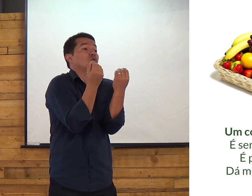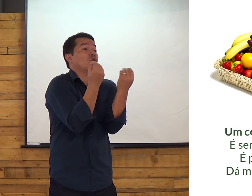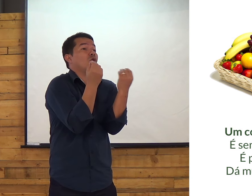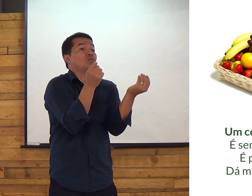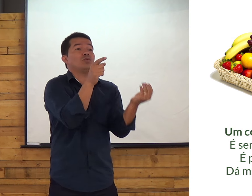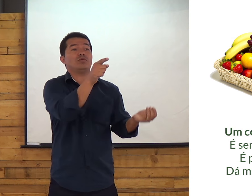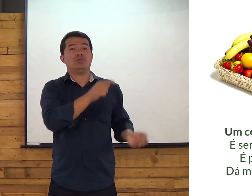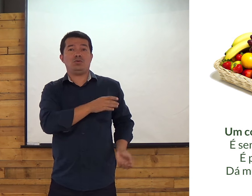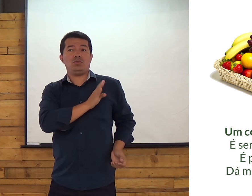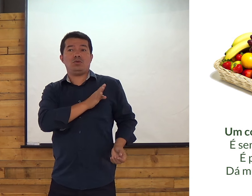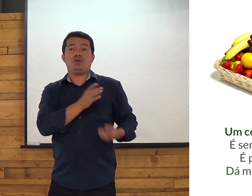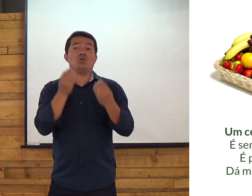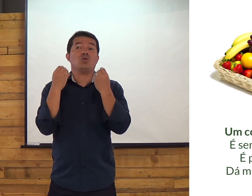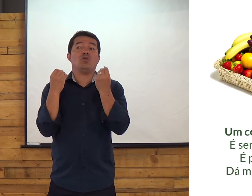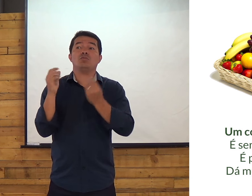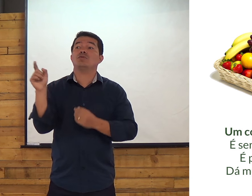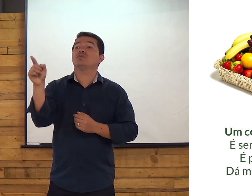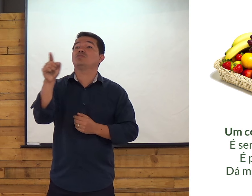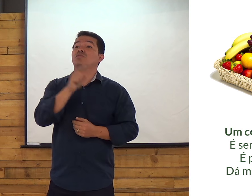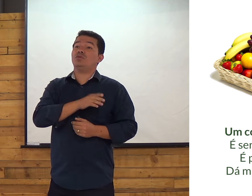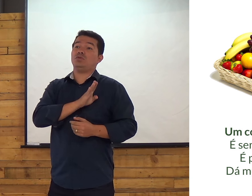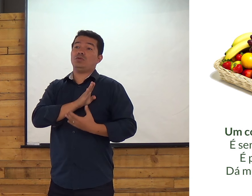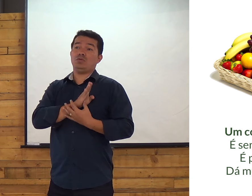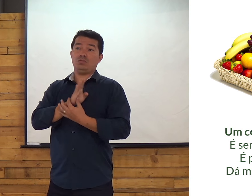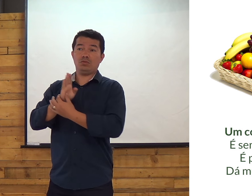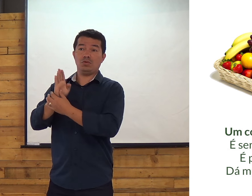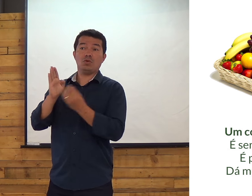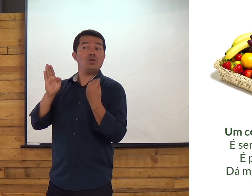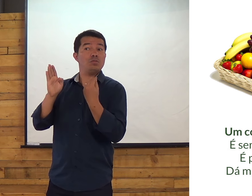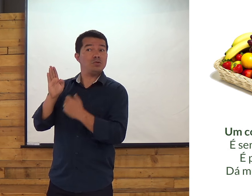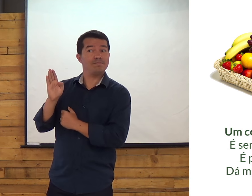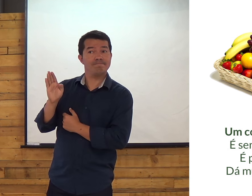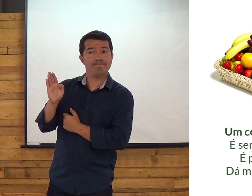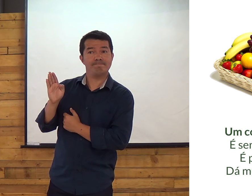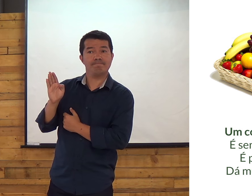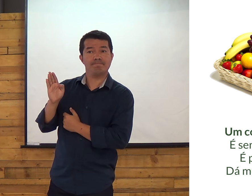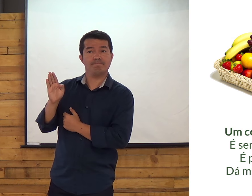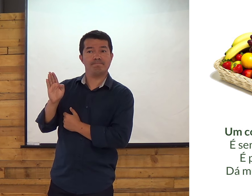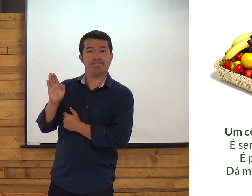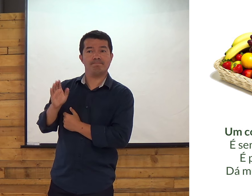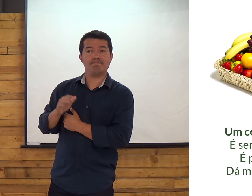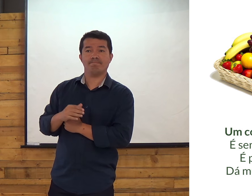Como é? Como é o seu coração? Como é o seu coração?